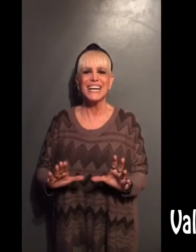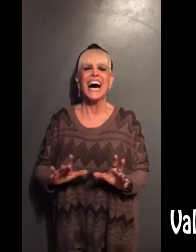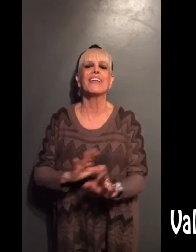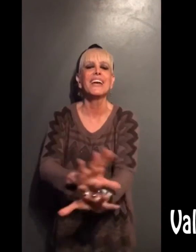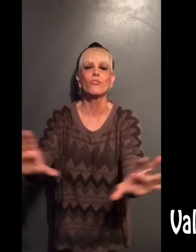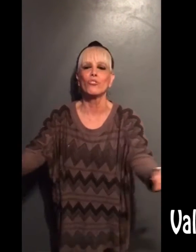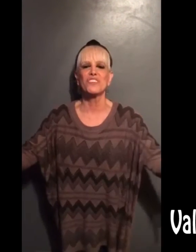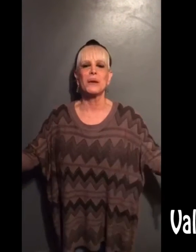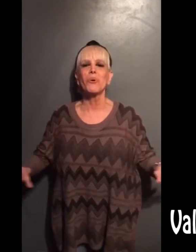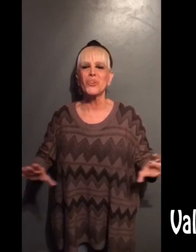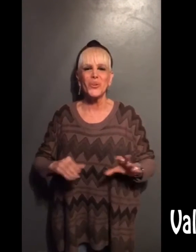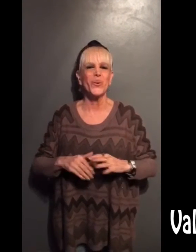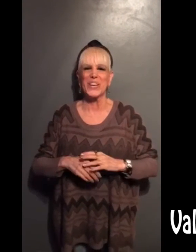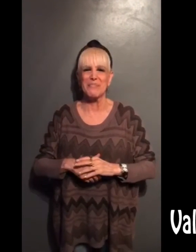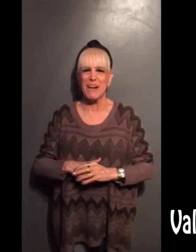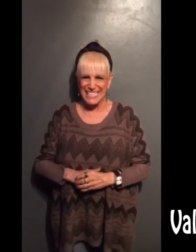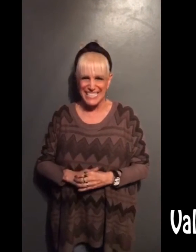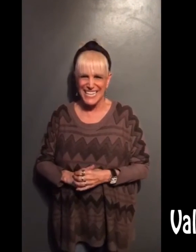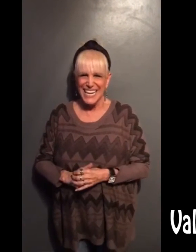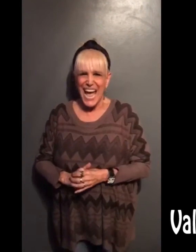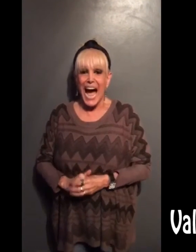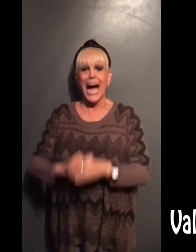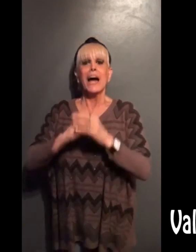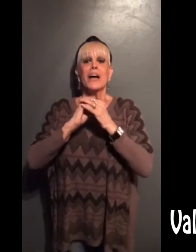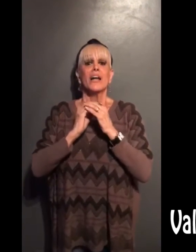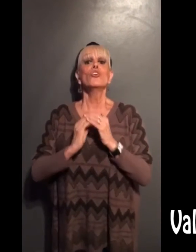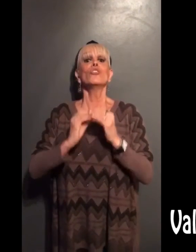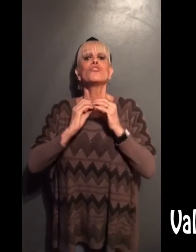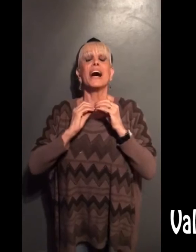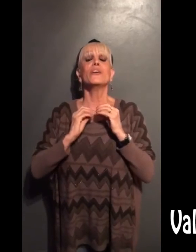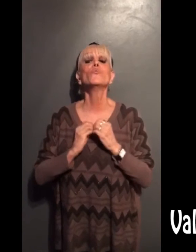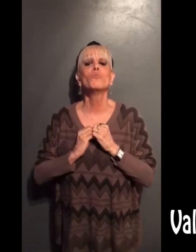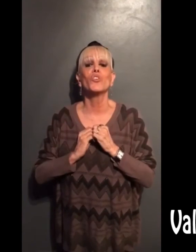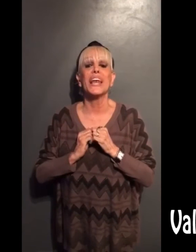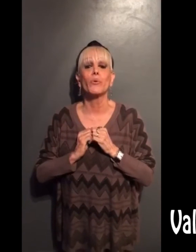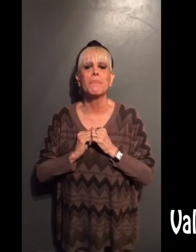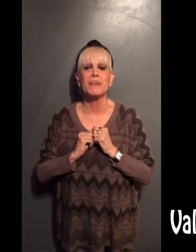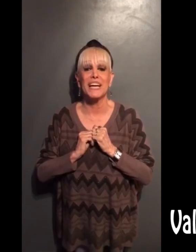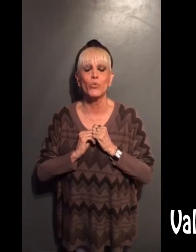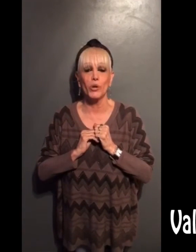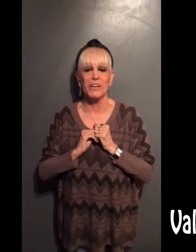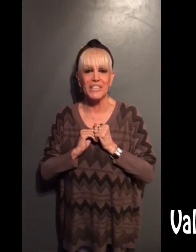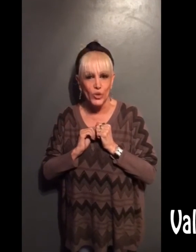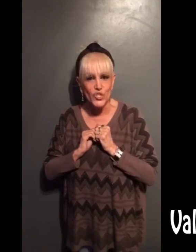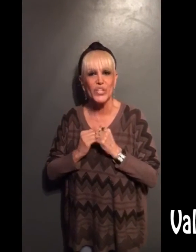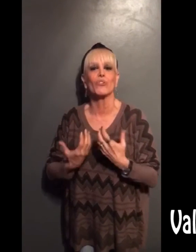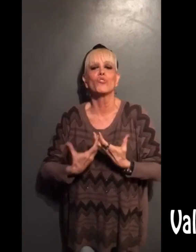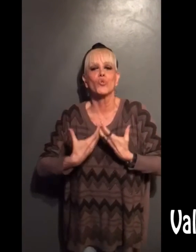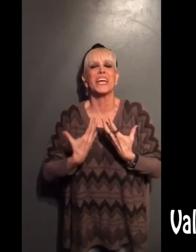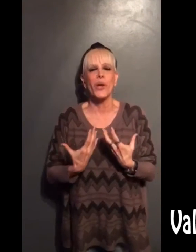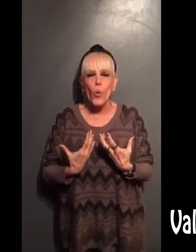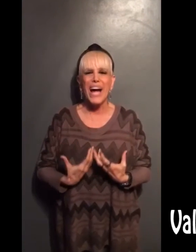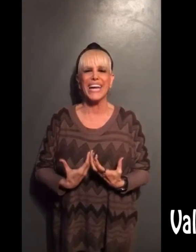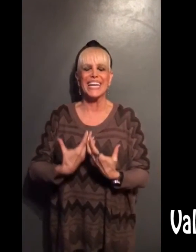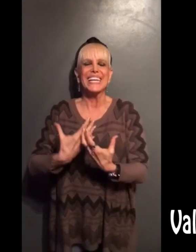a darla a conocer por todo el país. A los alumnos de la Escuela Especial número 28 que con su lenguaje